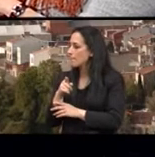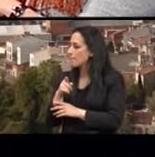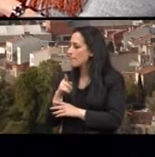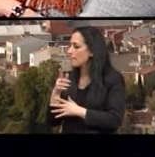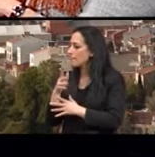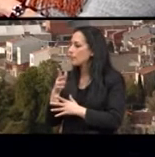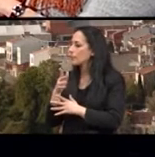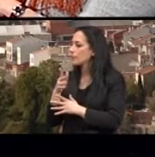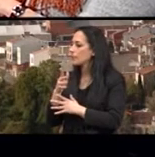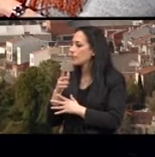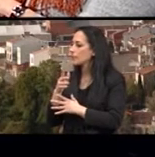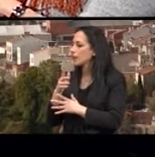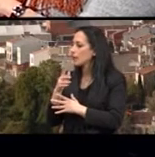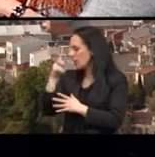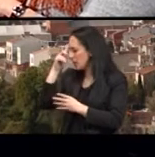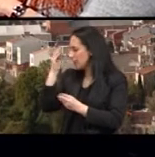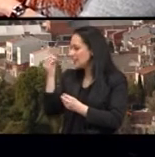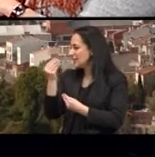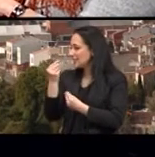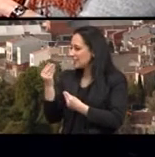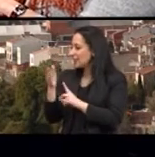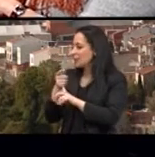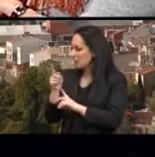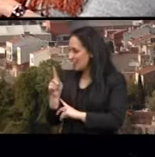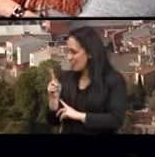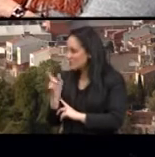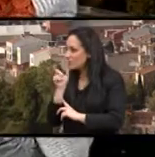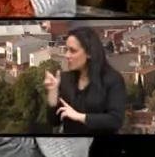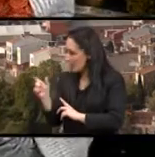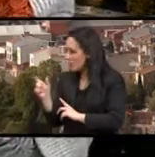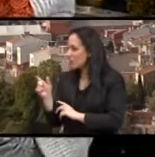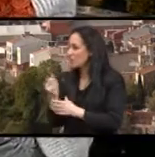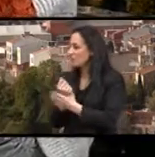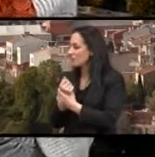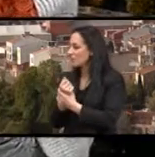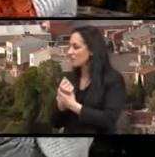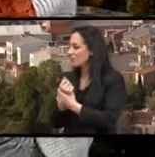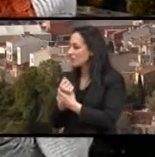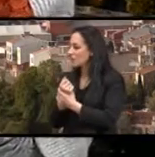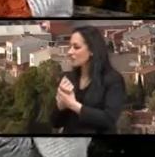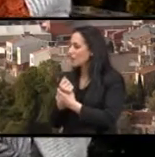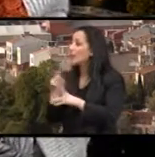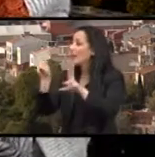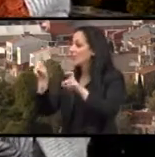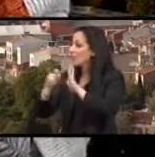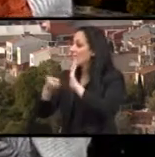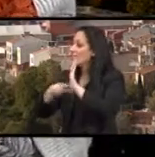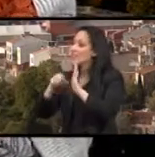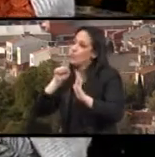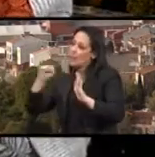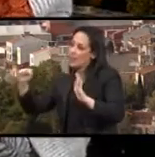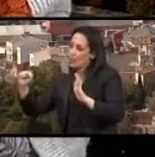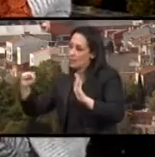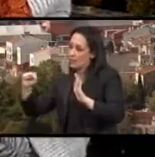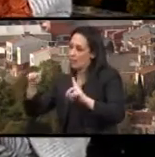això de la ai, el que diu. Per la teva discapacitat? Sí, dir? Per la sí. meva discapacitat, no, per lo de la llei de la dependència. Que ara en